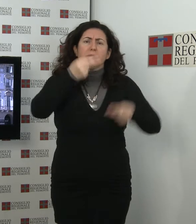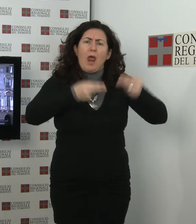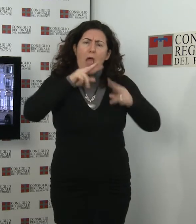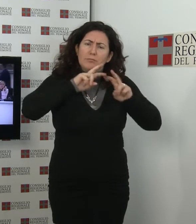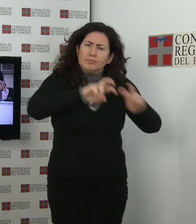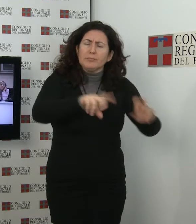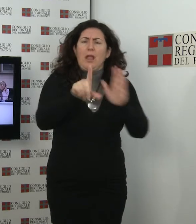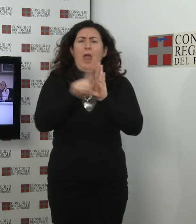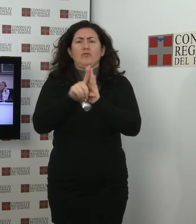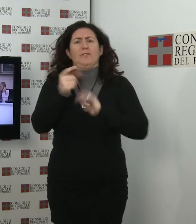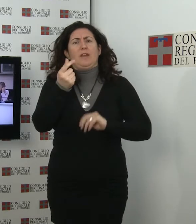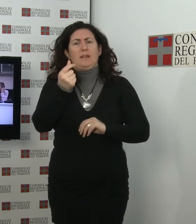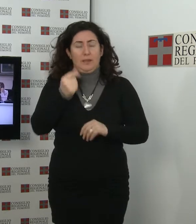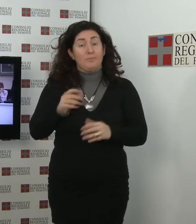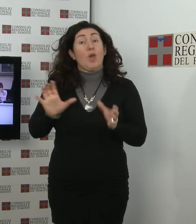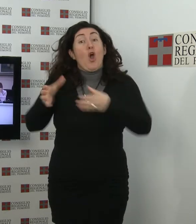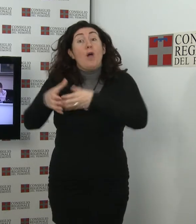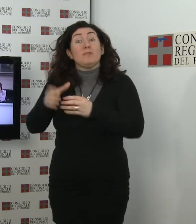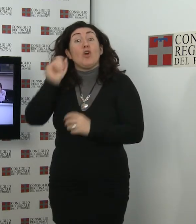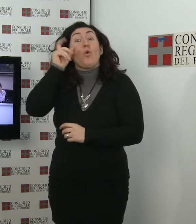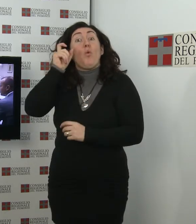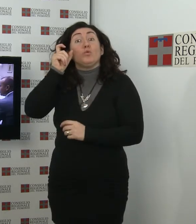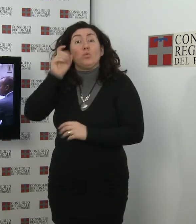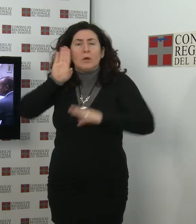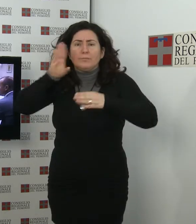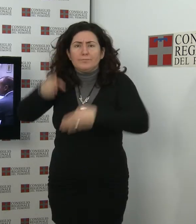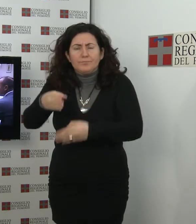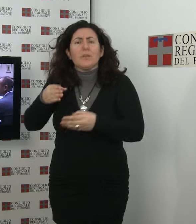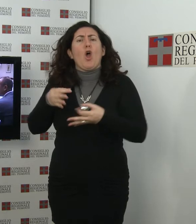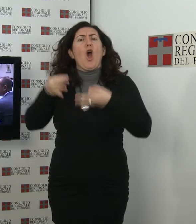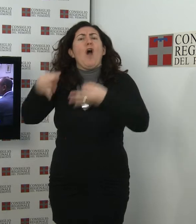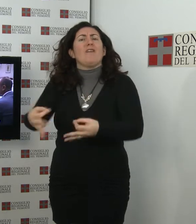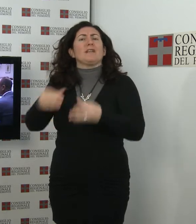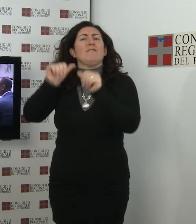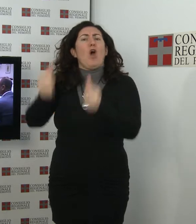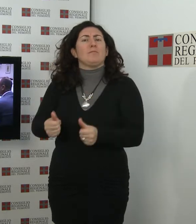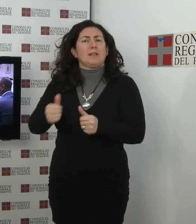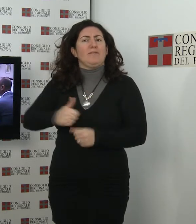finanziaria. La Commissione Cultura si è occupata dell'offerta formativa delle autonomie scolastiche piemontesi.